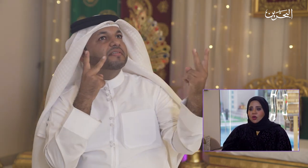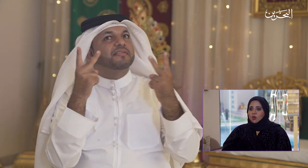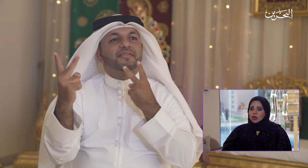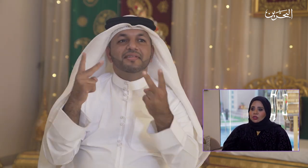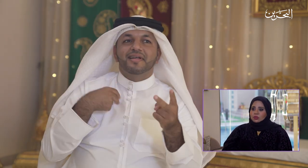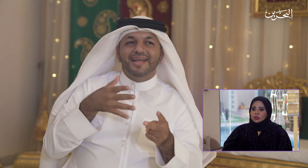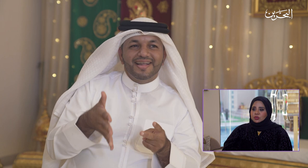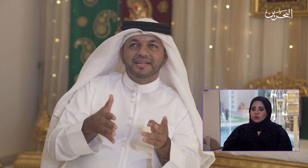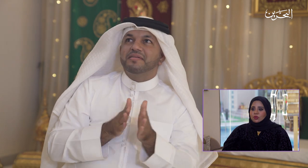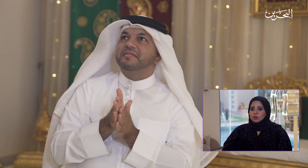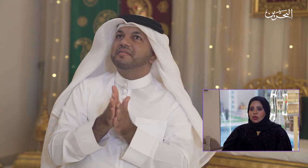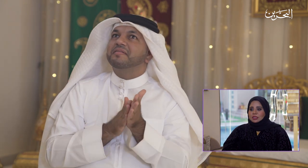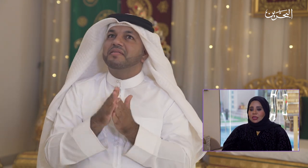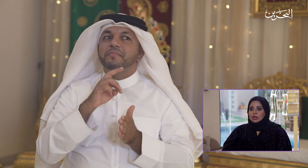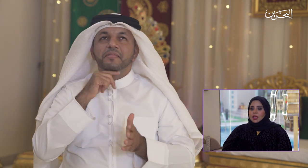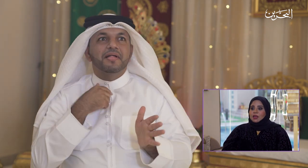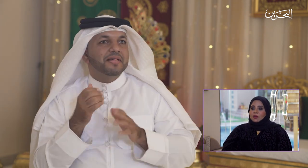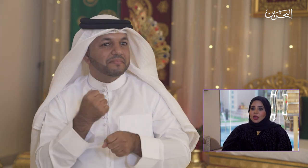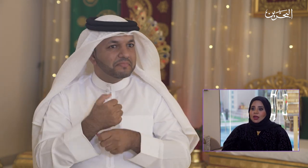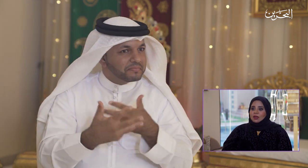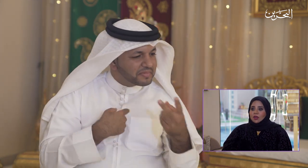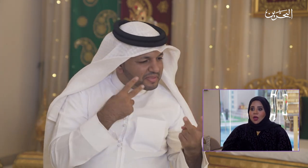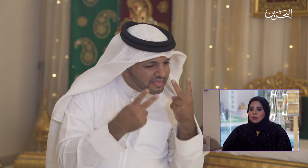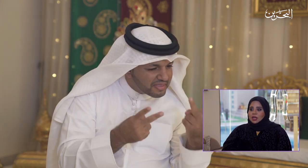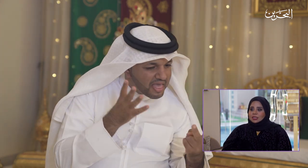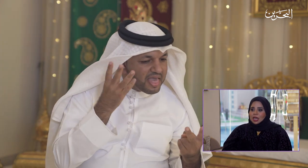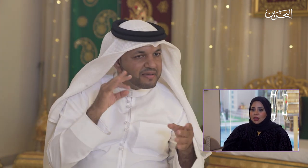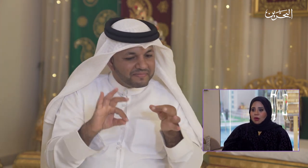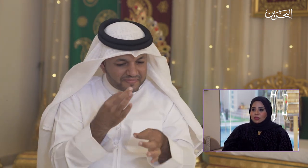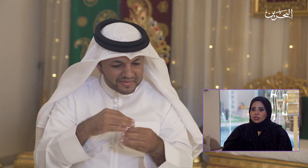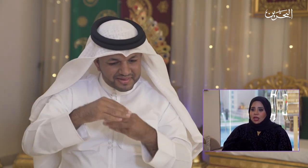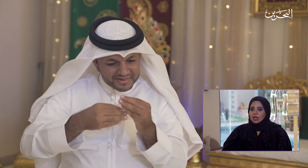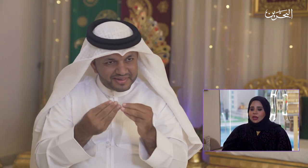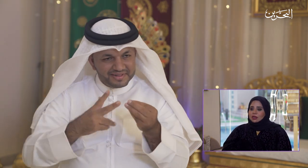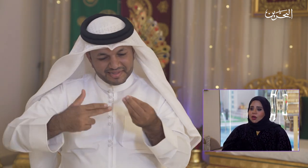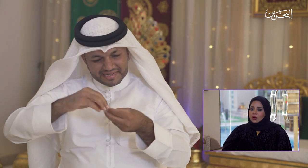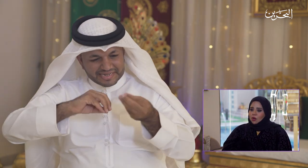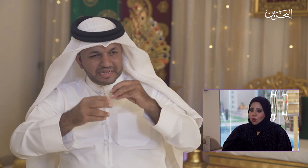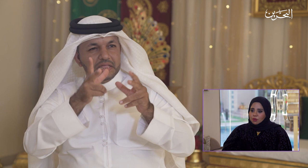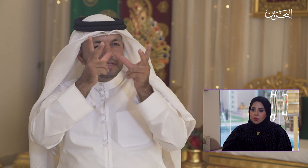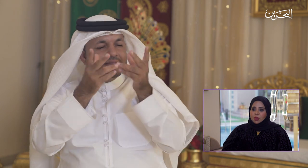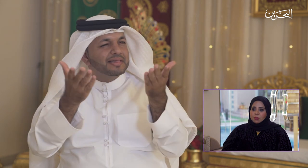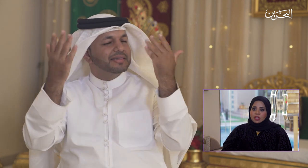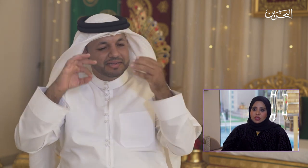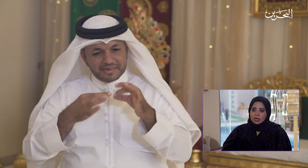هو يشوف في مكان صغير، فكان حبنا يتعلم هذه الشغلة، إنه كان وايد منبهر بالأشياء